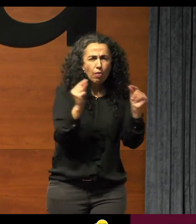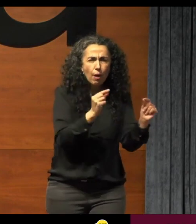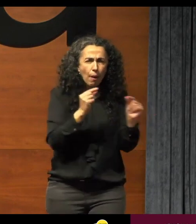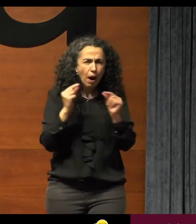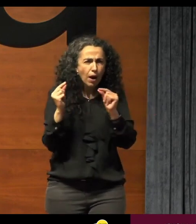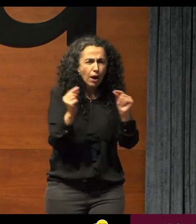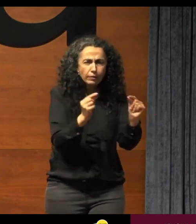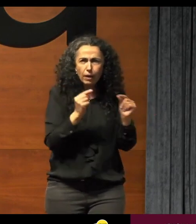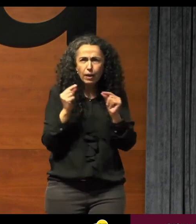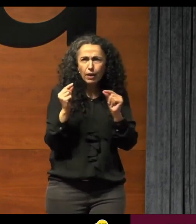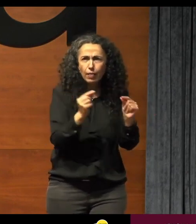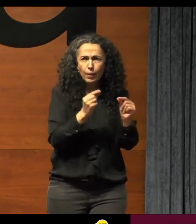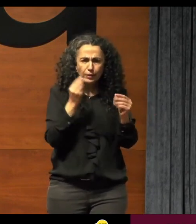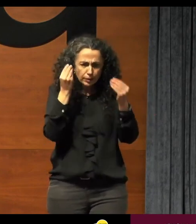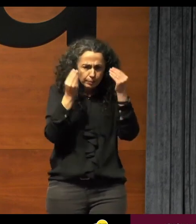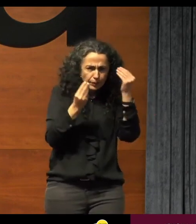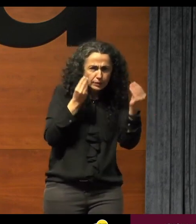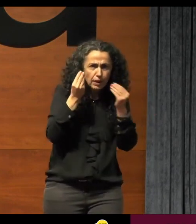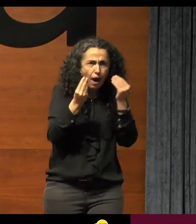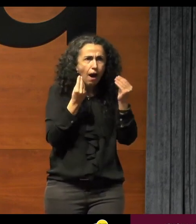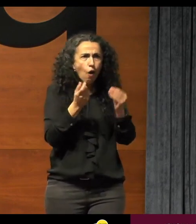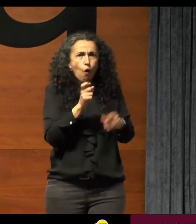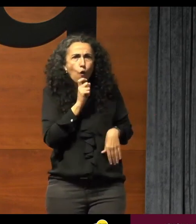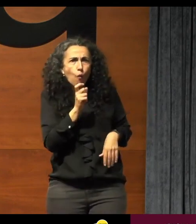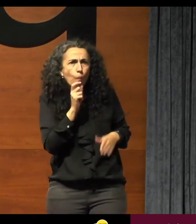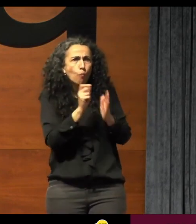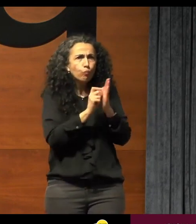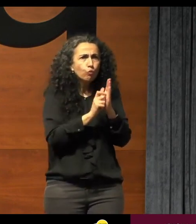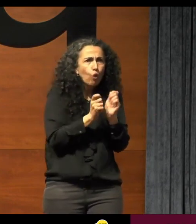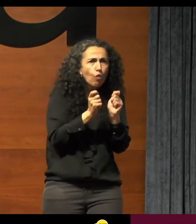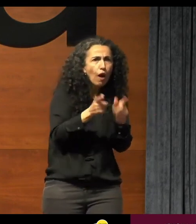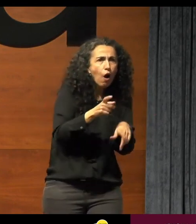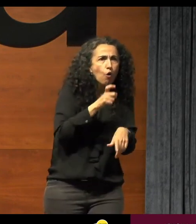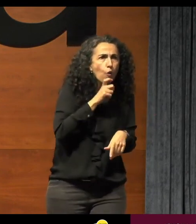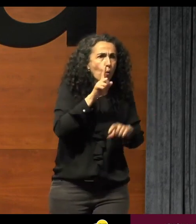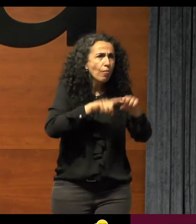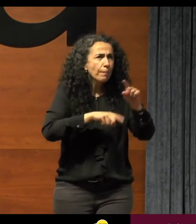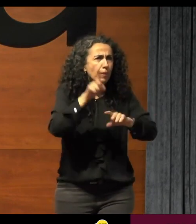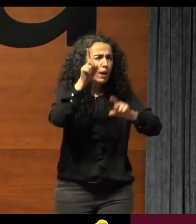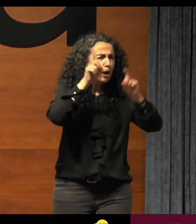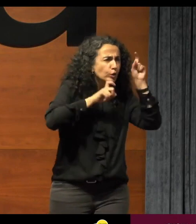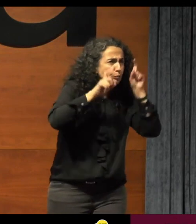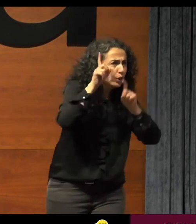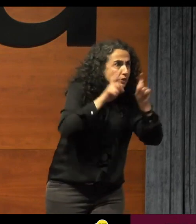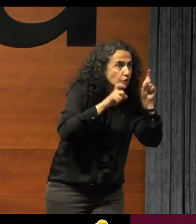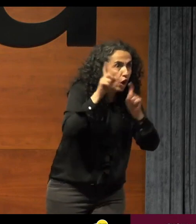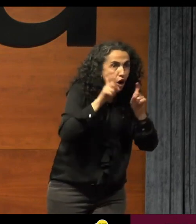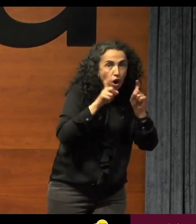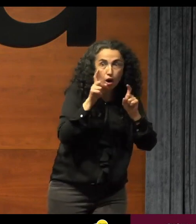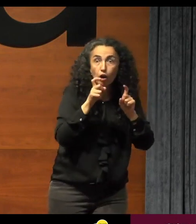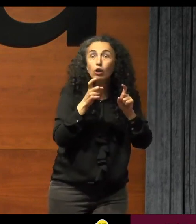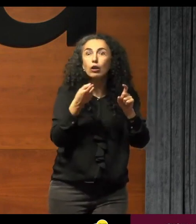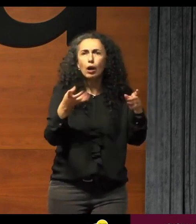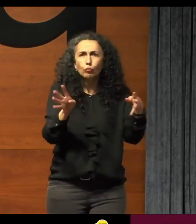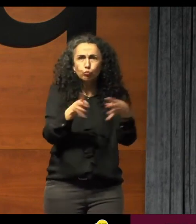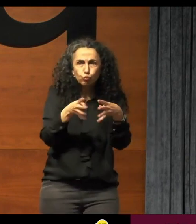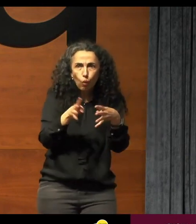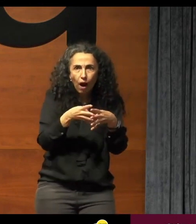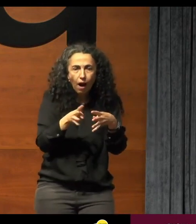El jurado, después de debatir todas las canciones y las puntuaciones que se les otorgaba,